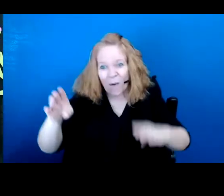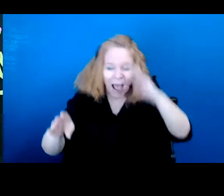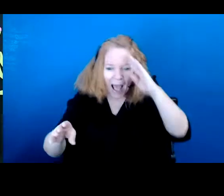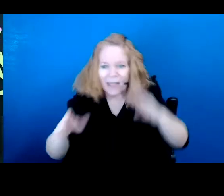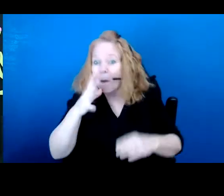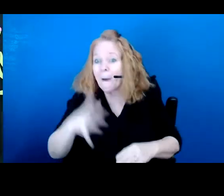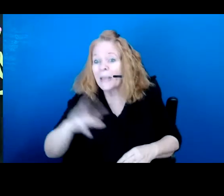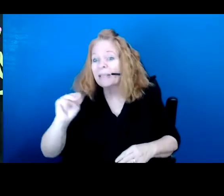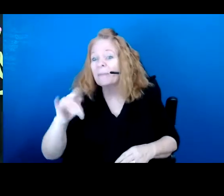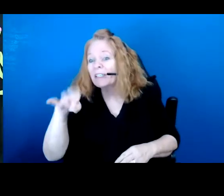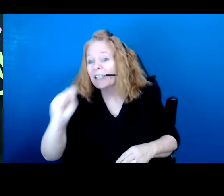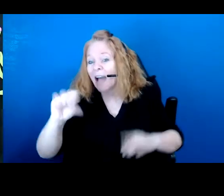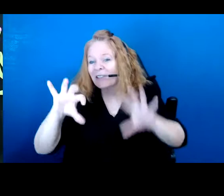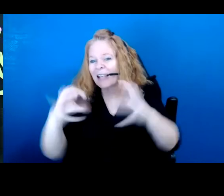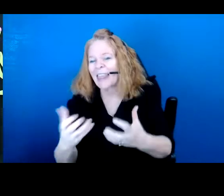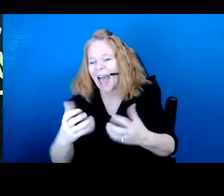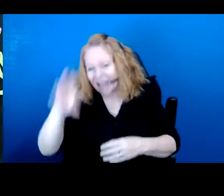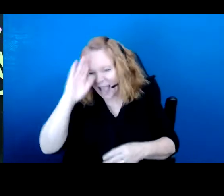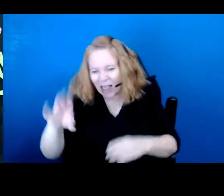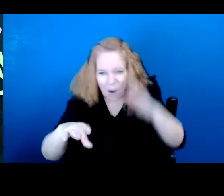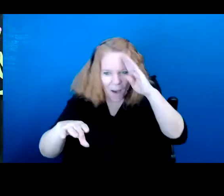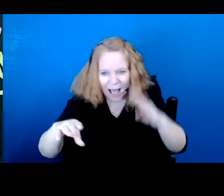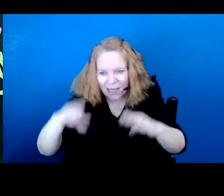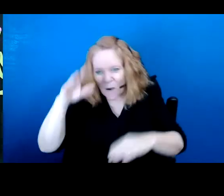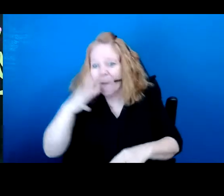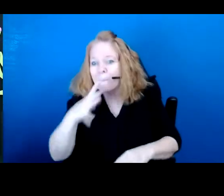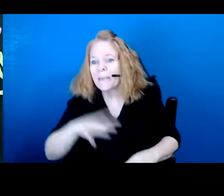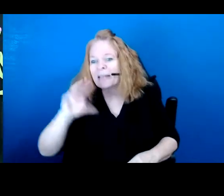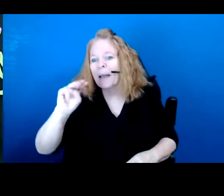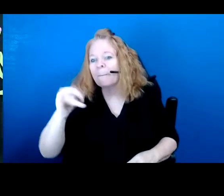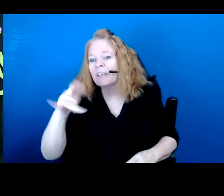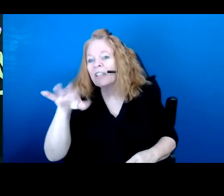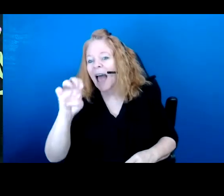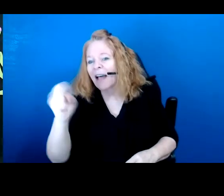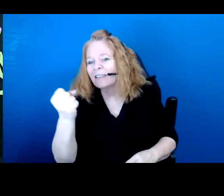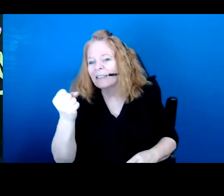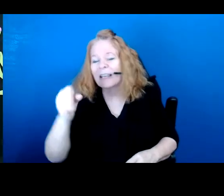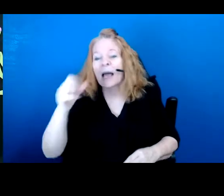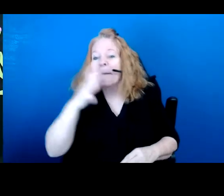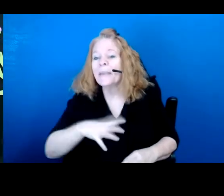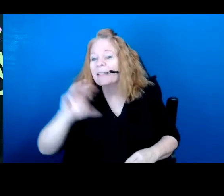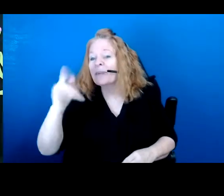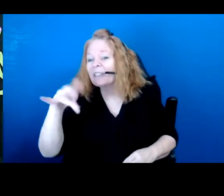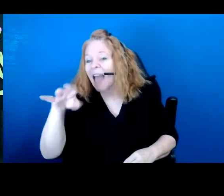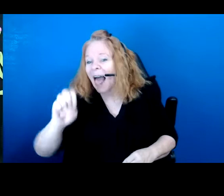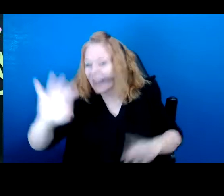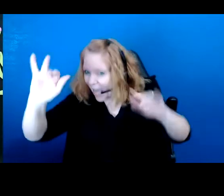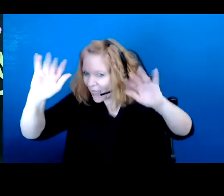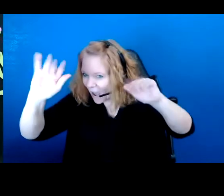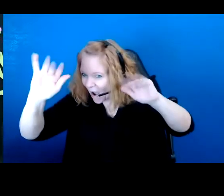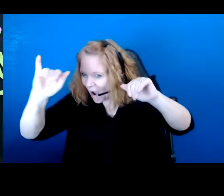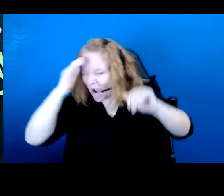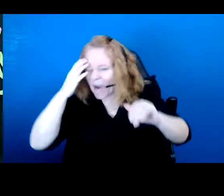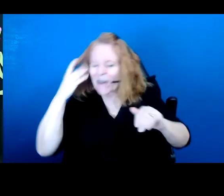hola hola hola clase de la señora chao hola hola clase de la maestra machado o la